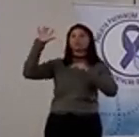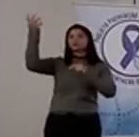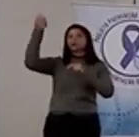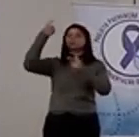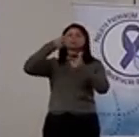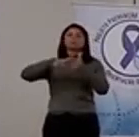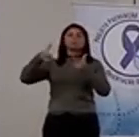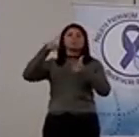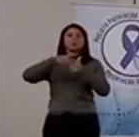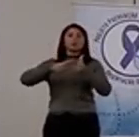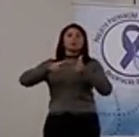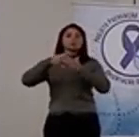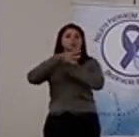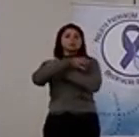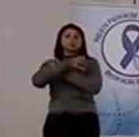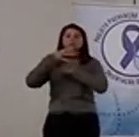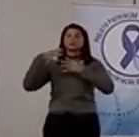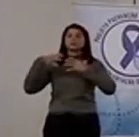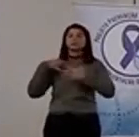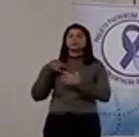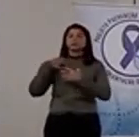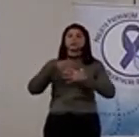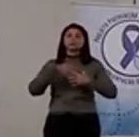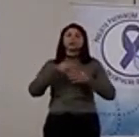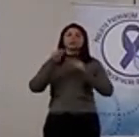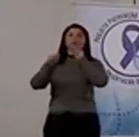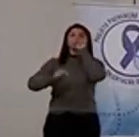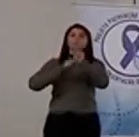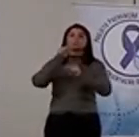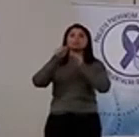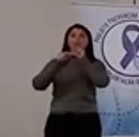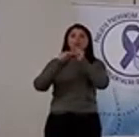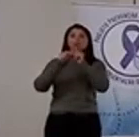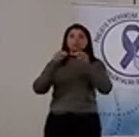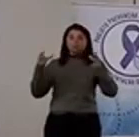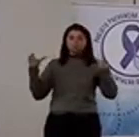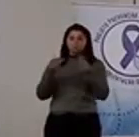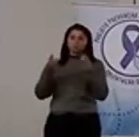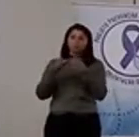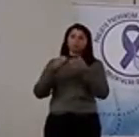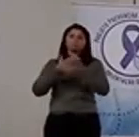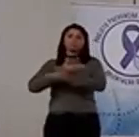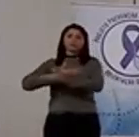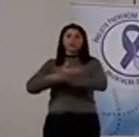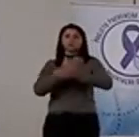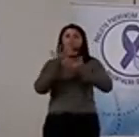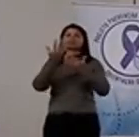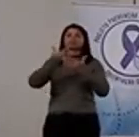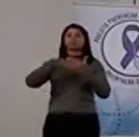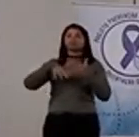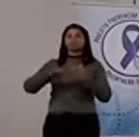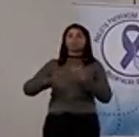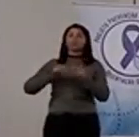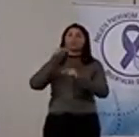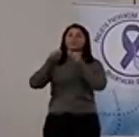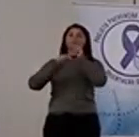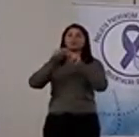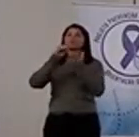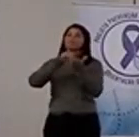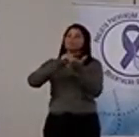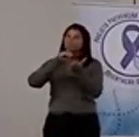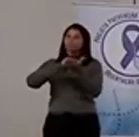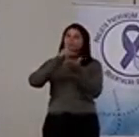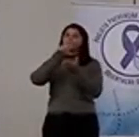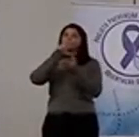contratura pode ser também não porque cresceu algo e empurrou a criança, mas porque você também teve uma falta de líquido para a criança poder se mexer